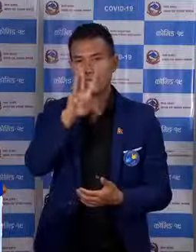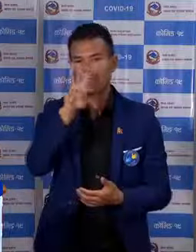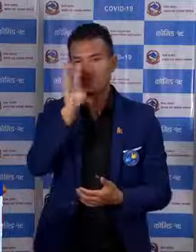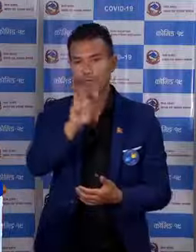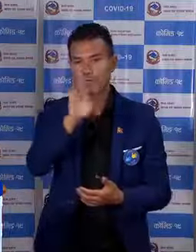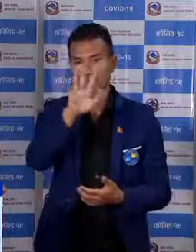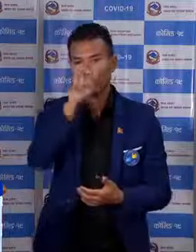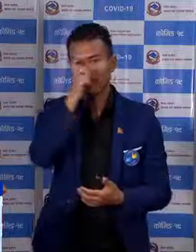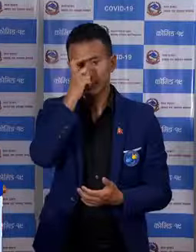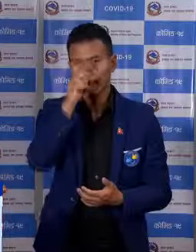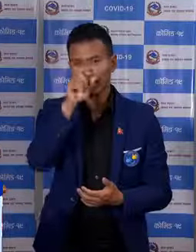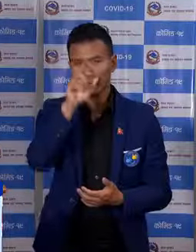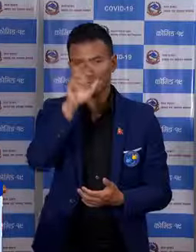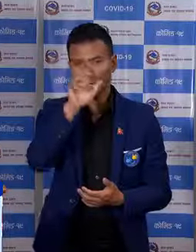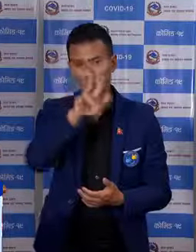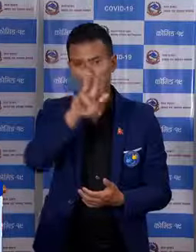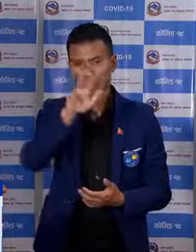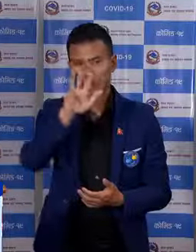संपन्न